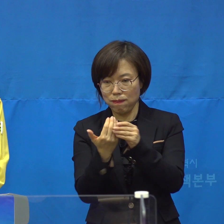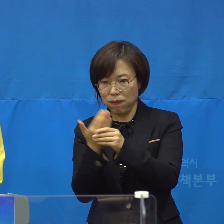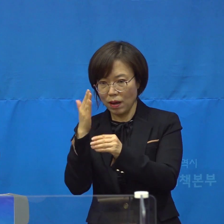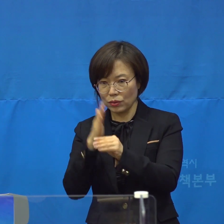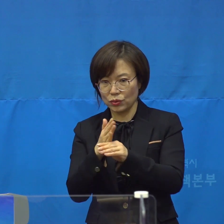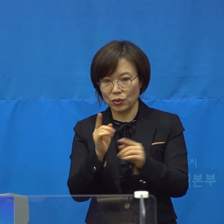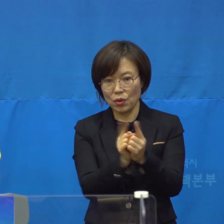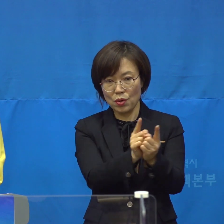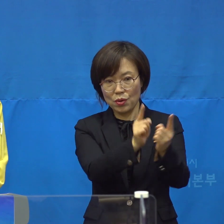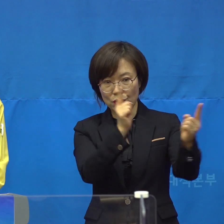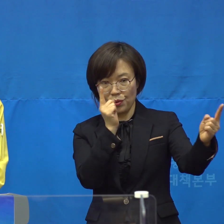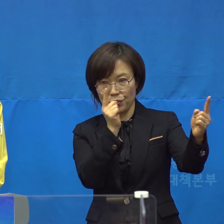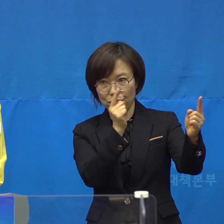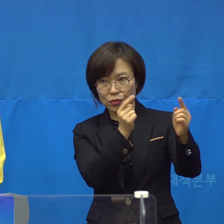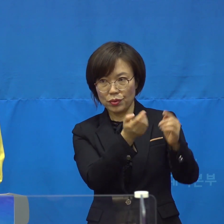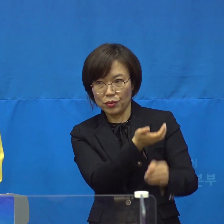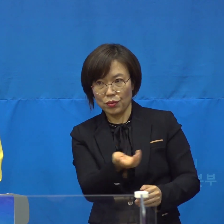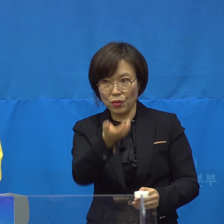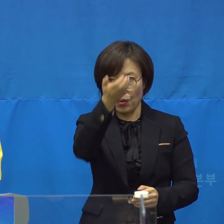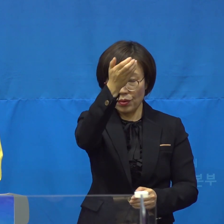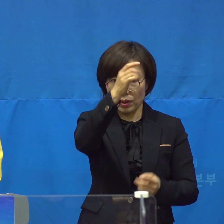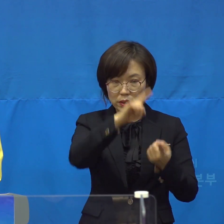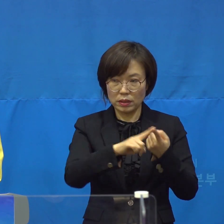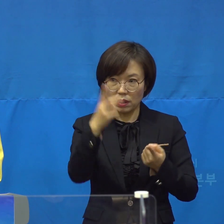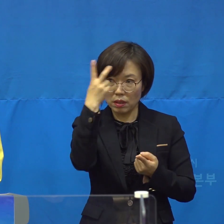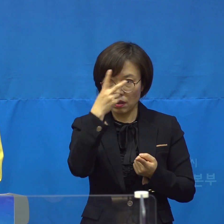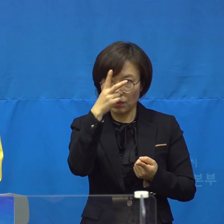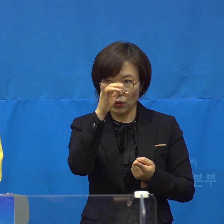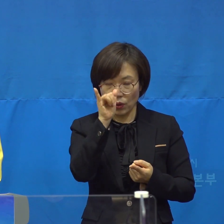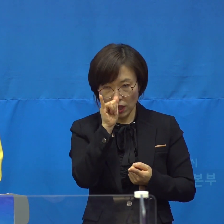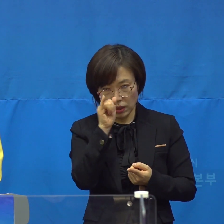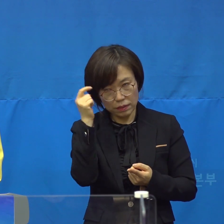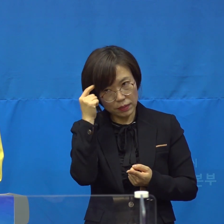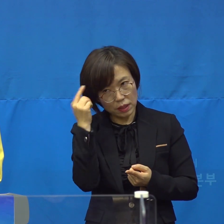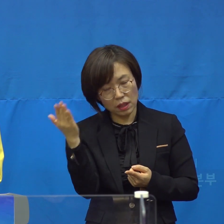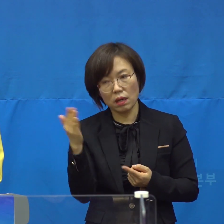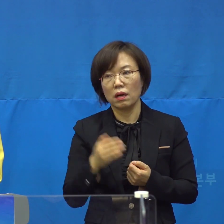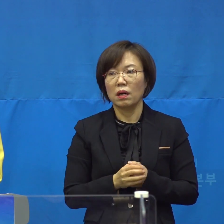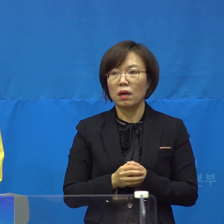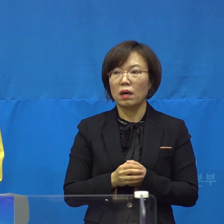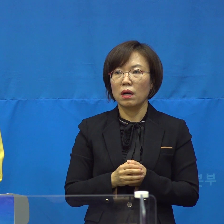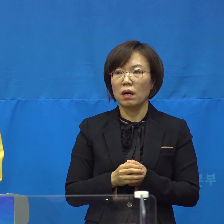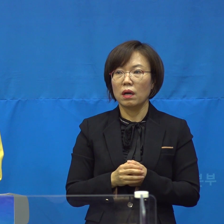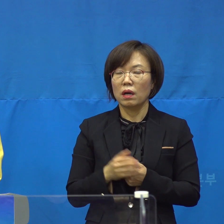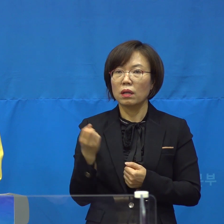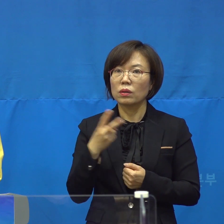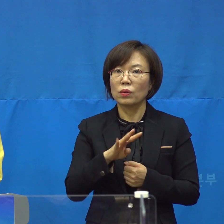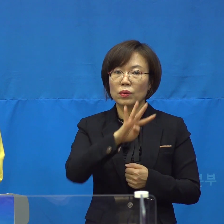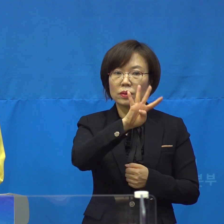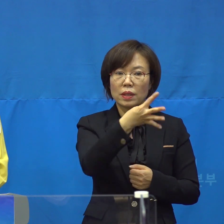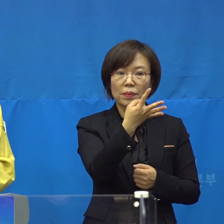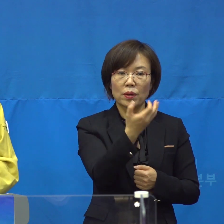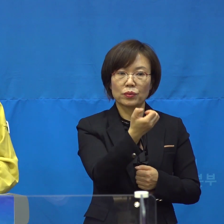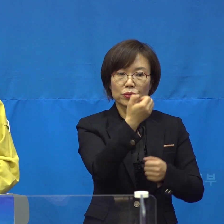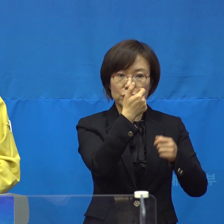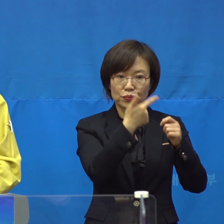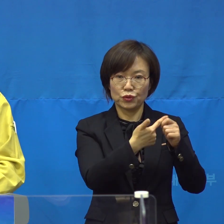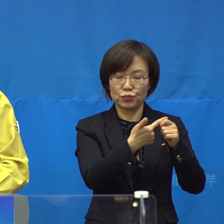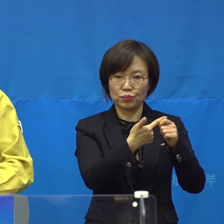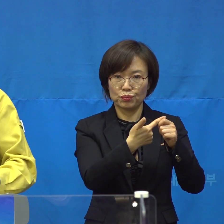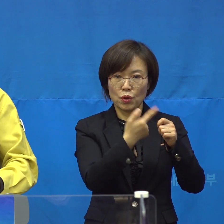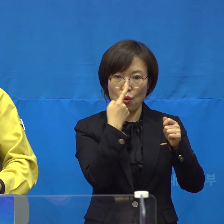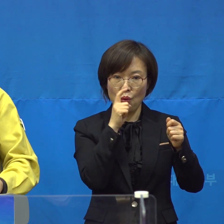혹시 거리두기 상향 조정 같은 것도 지금 뭐 검토를 하고 계시는지 궁금하고요. 그리고